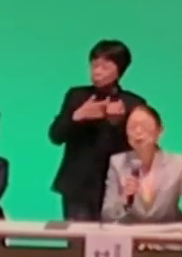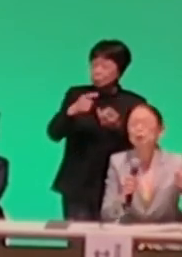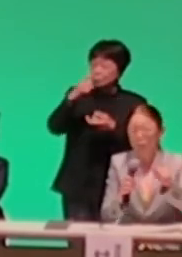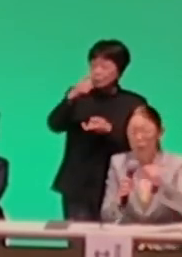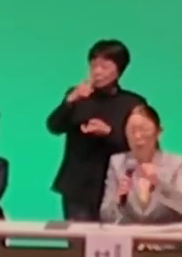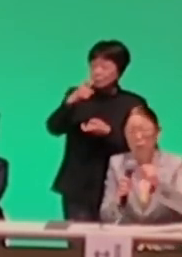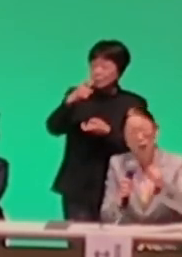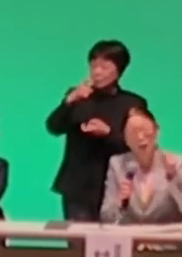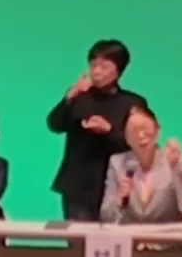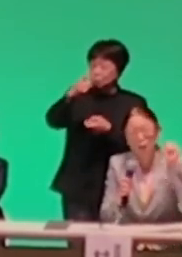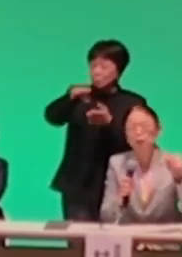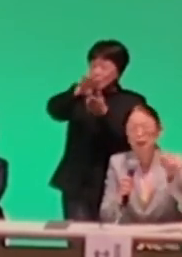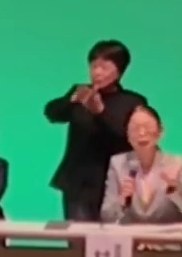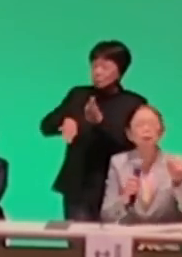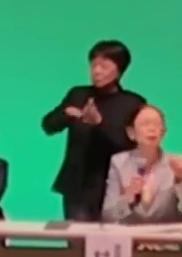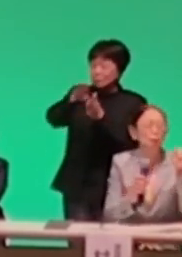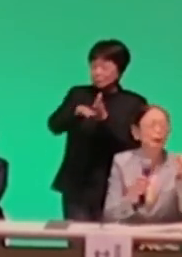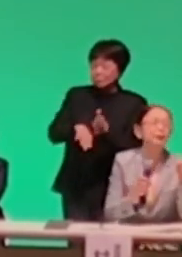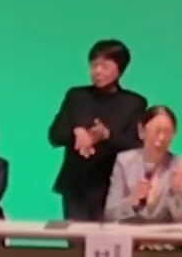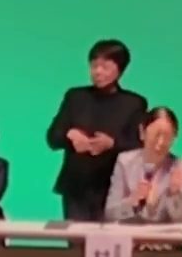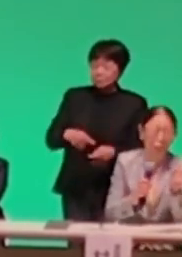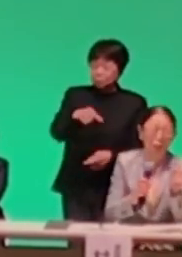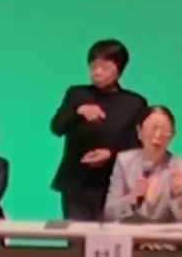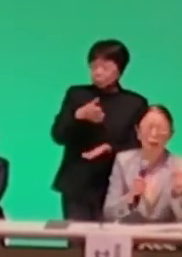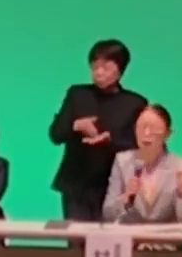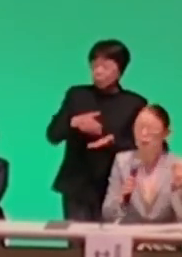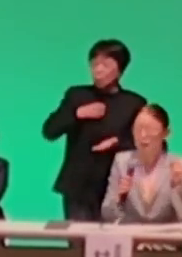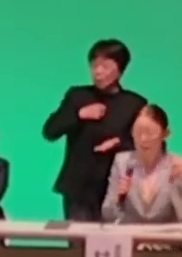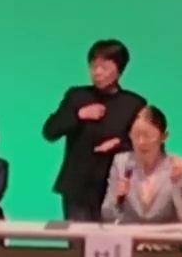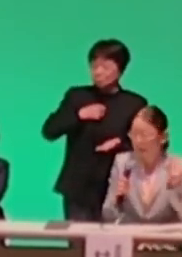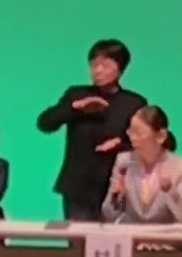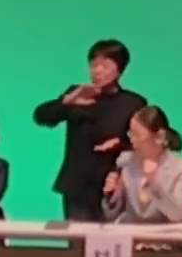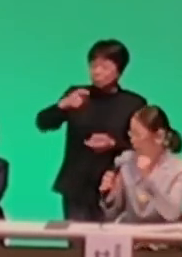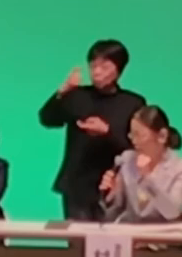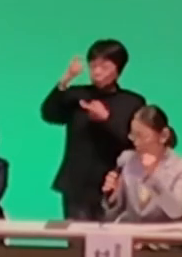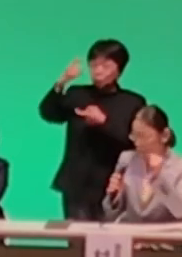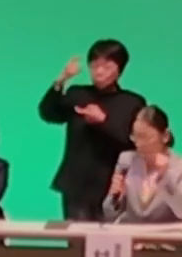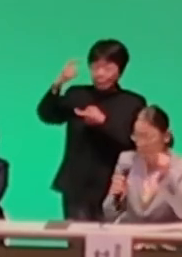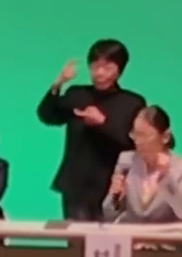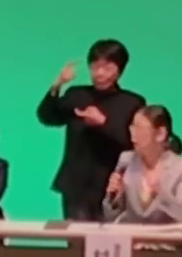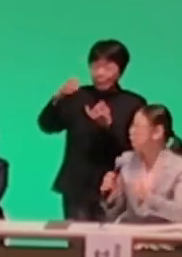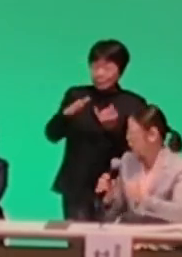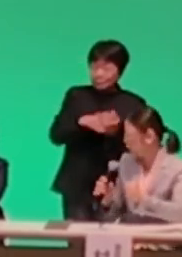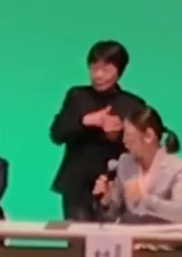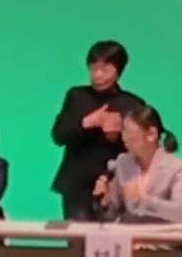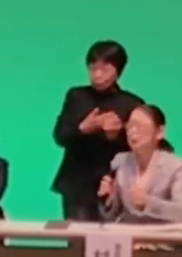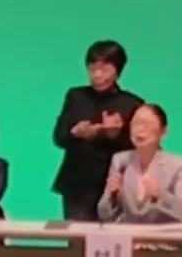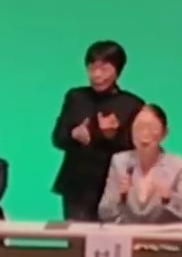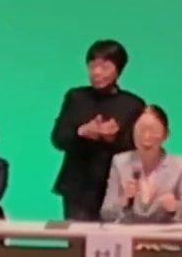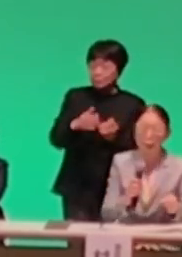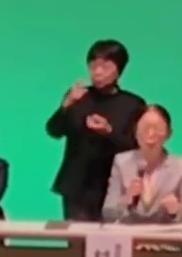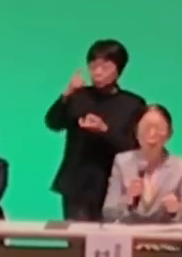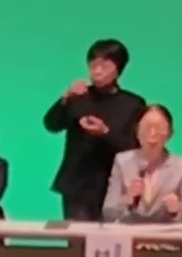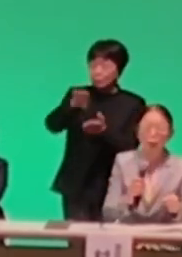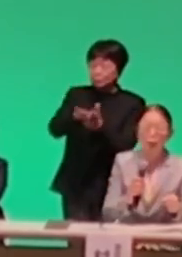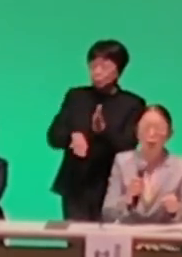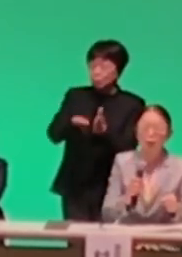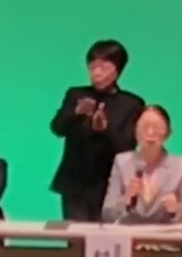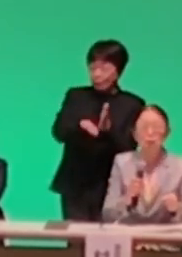葉を削ってこいと、お前が言ってることはなんとなく分かったと、セクハラをっていう言葉はやめろって言われて、